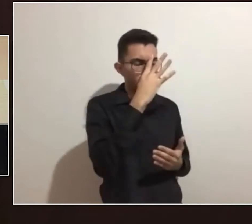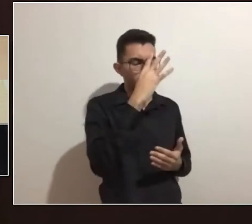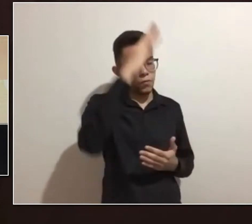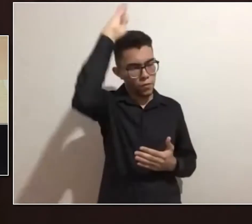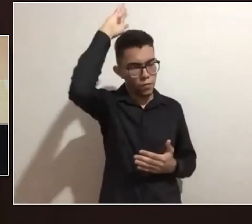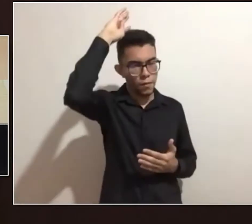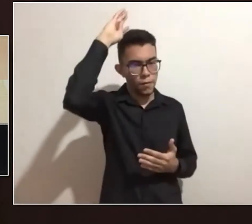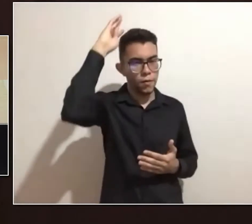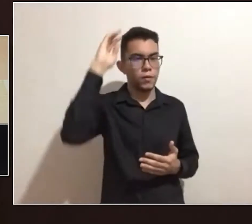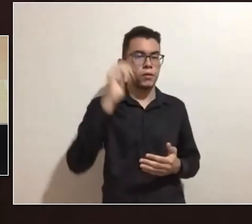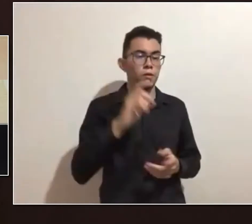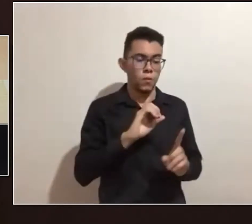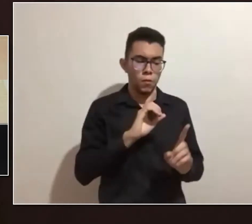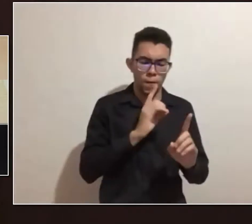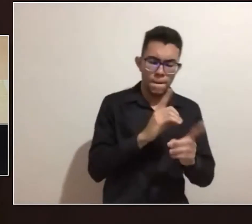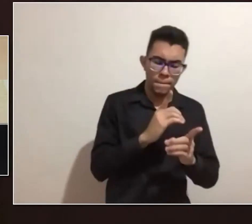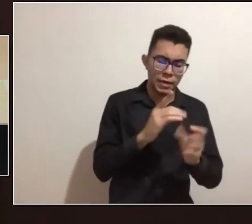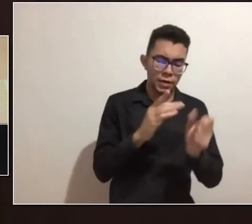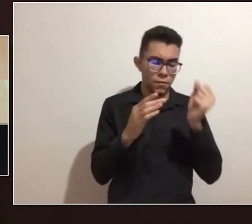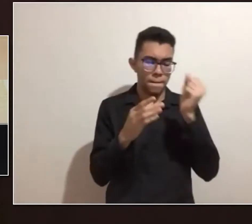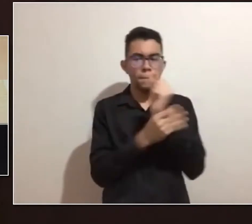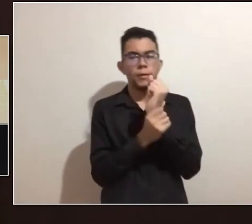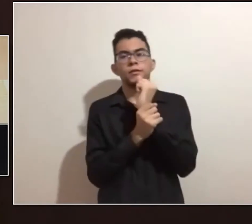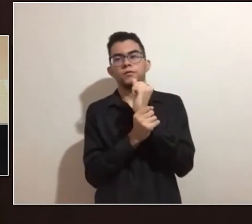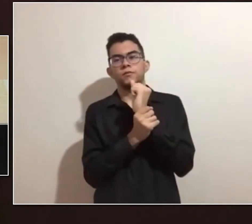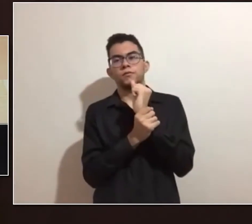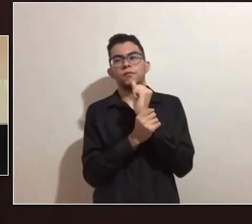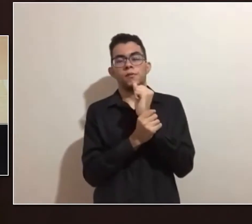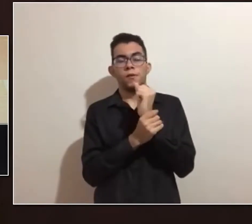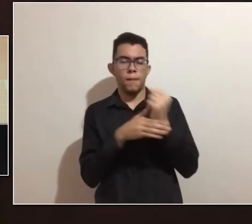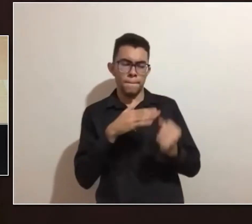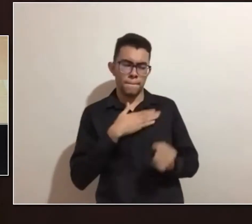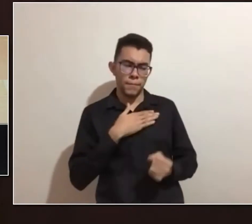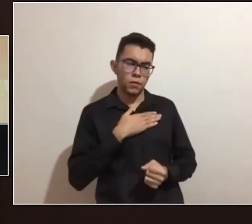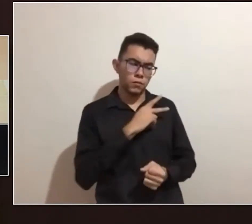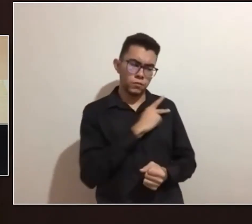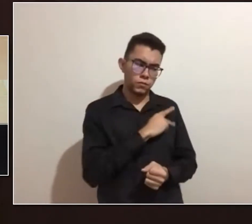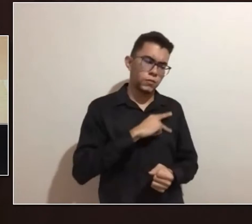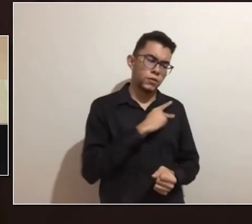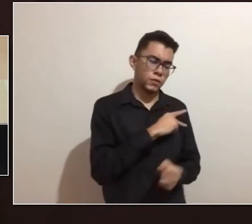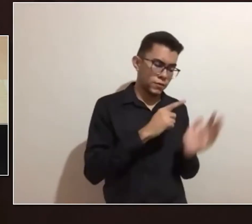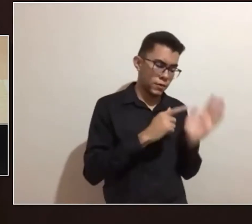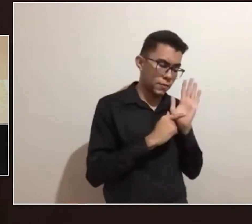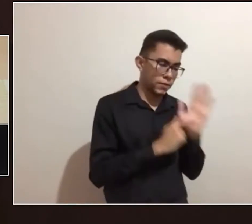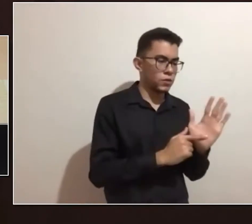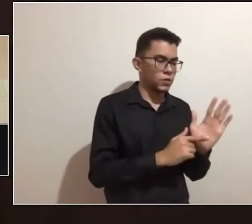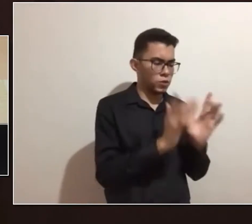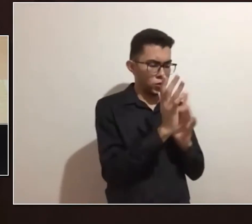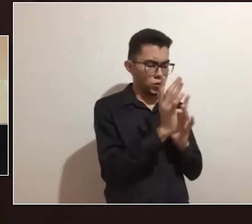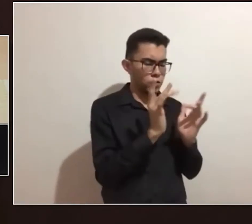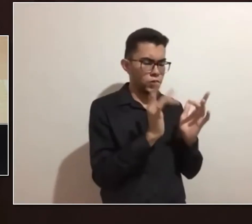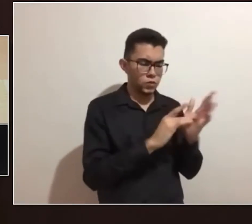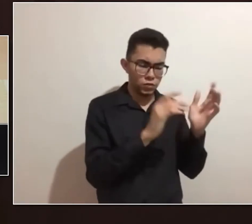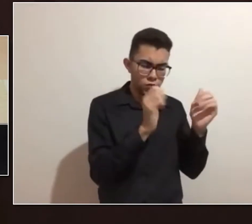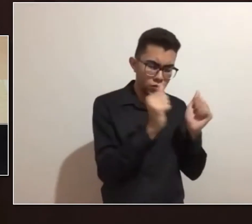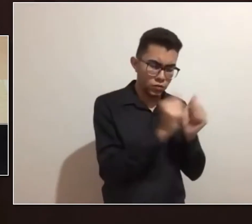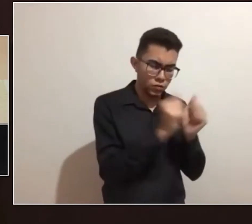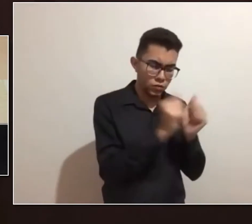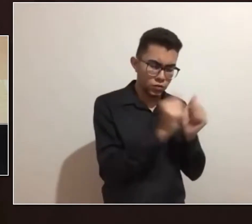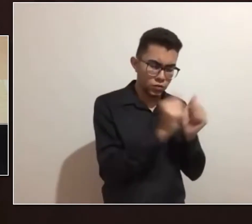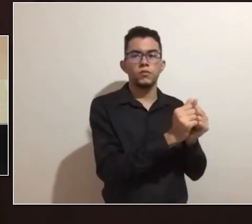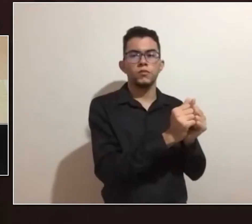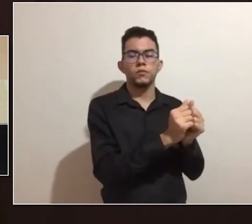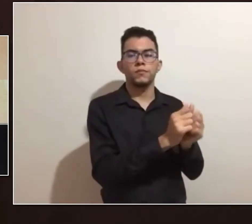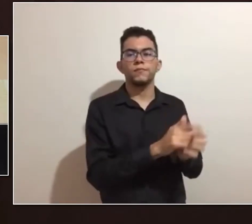os quais são notáveis entre os apóstolos e estavam em Cristo antes de mim. Então, eles